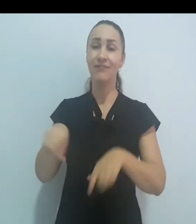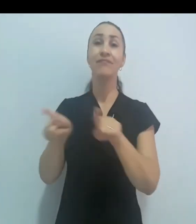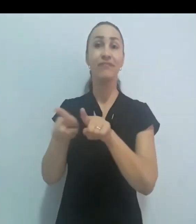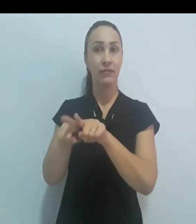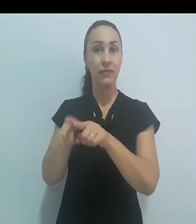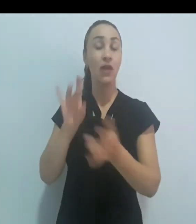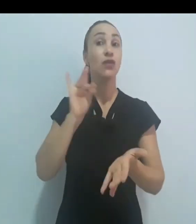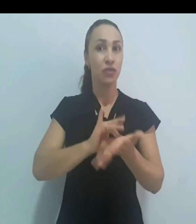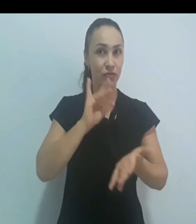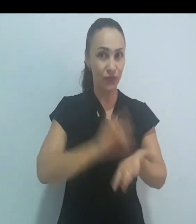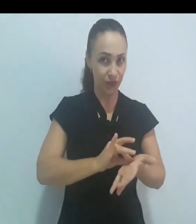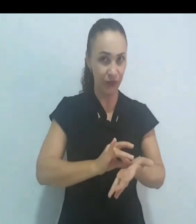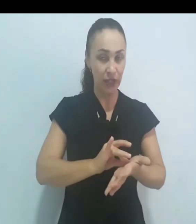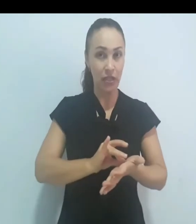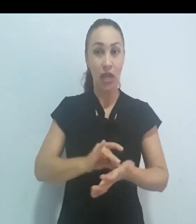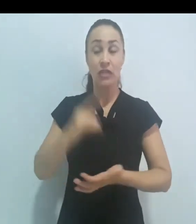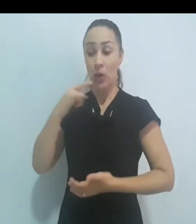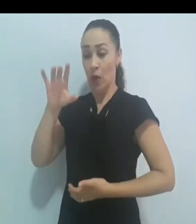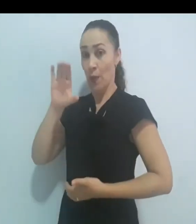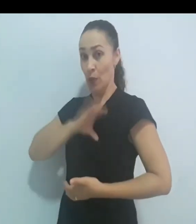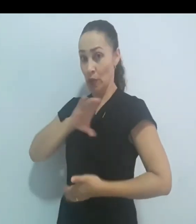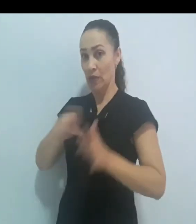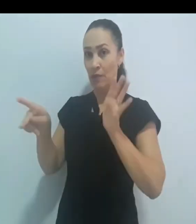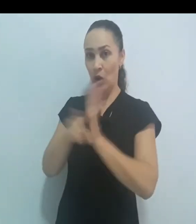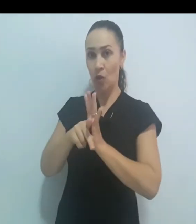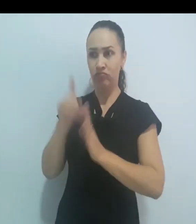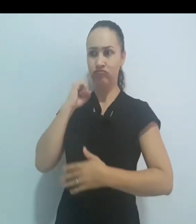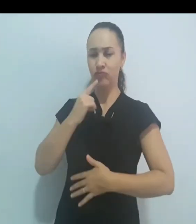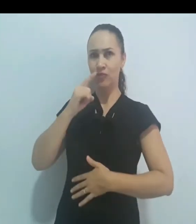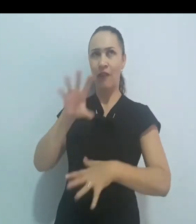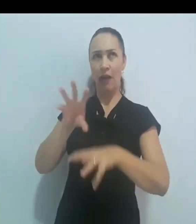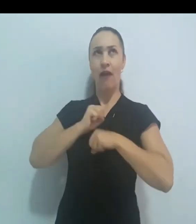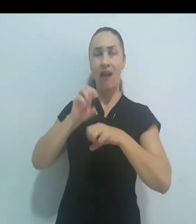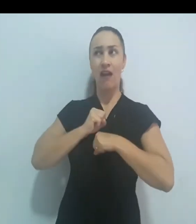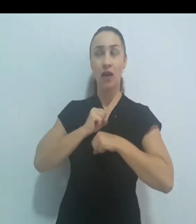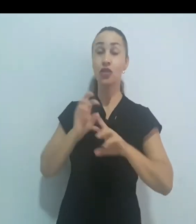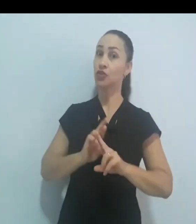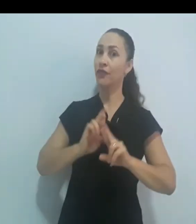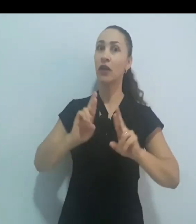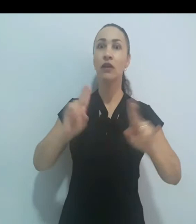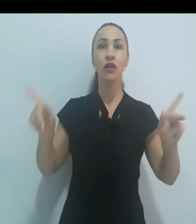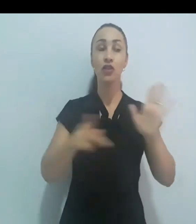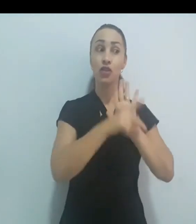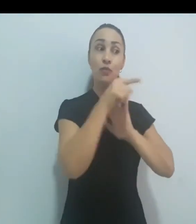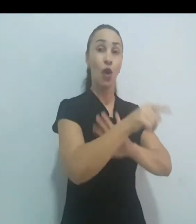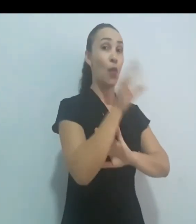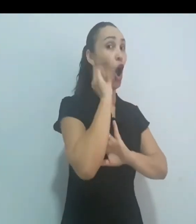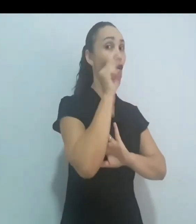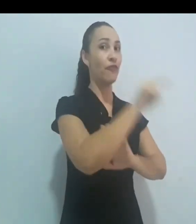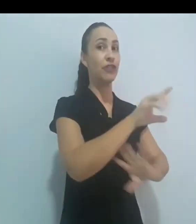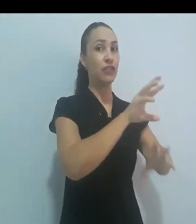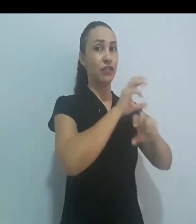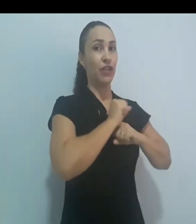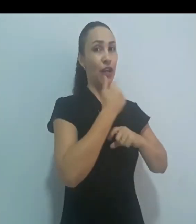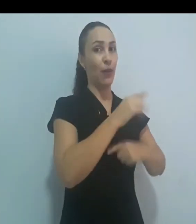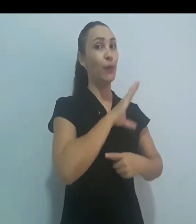né? É claro que a língua portuguesa aprendida pelo surdo, ela nunca vai ser da mesma forma que a língua